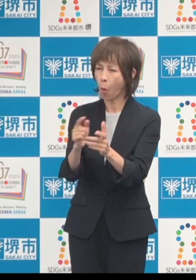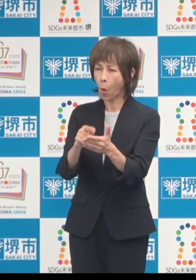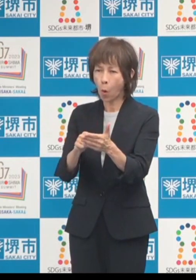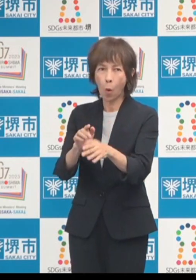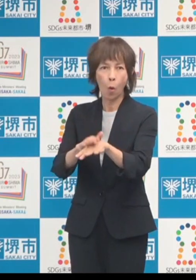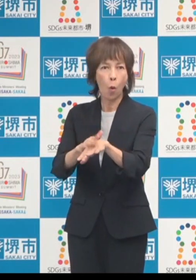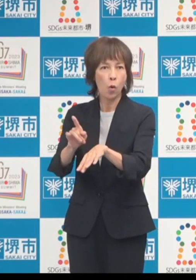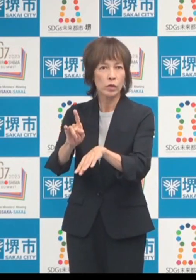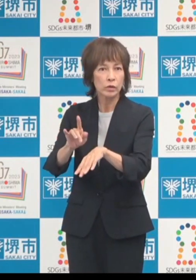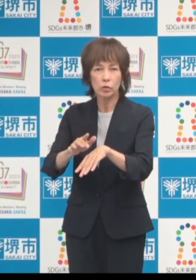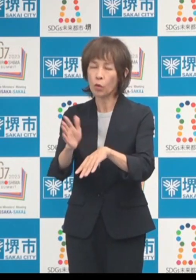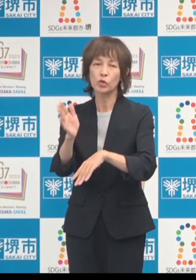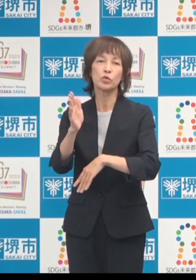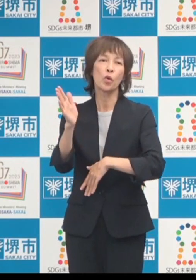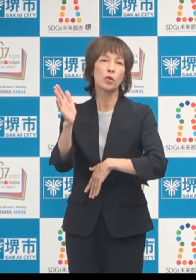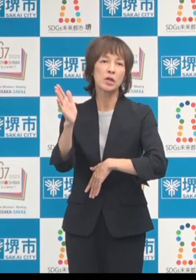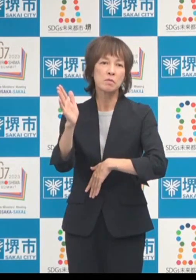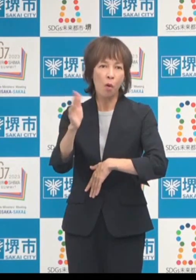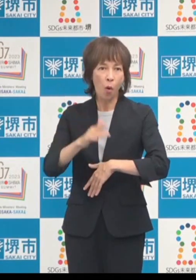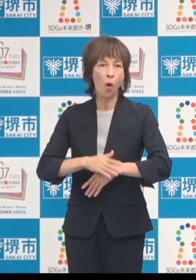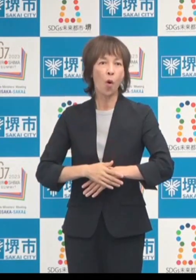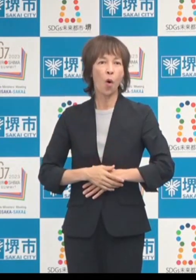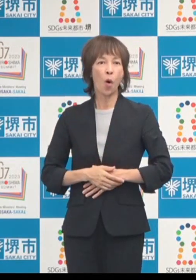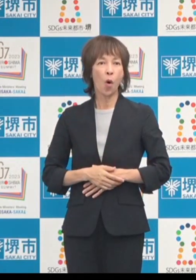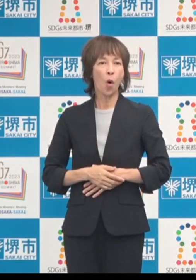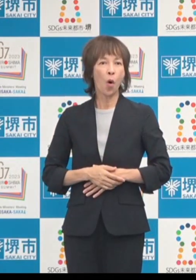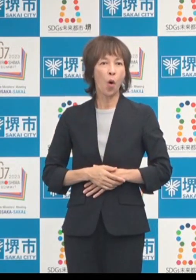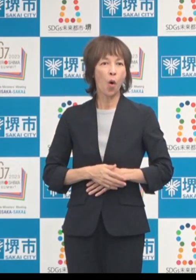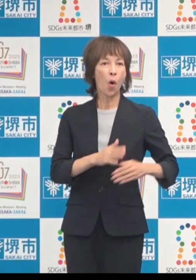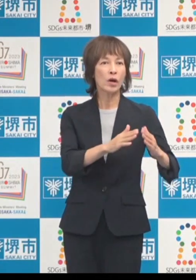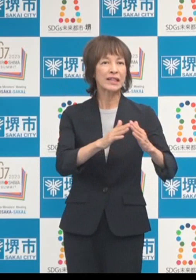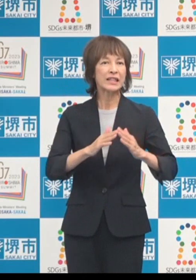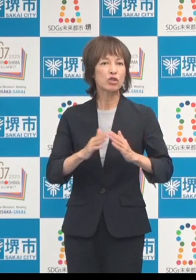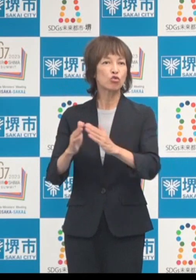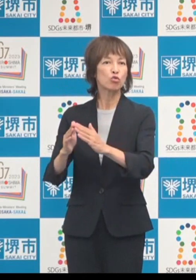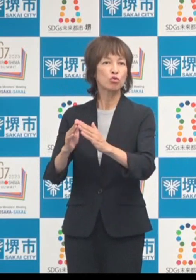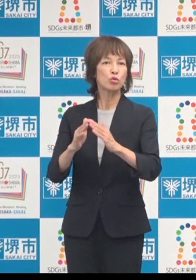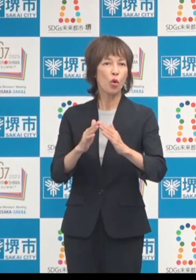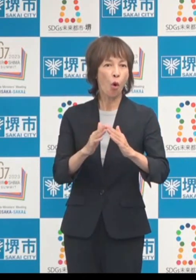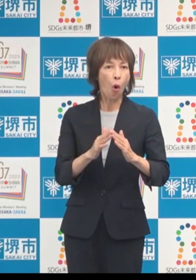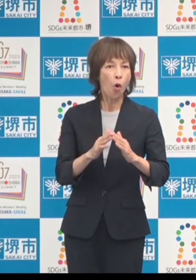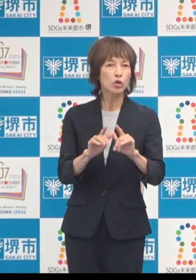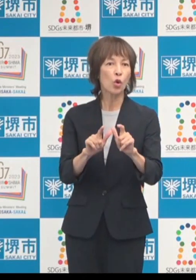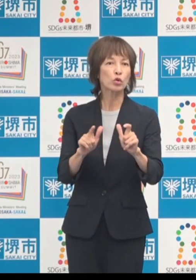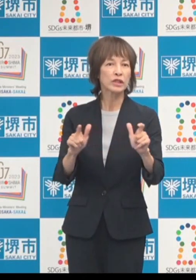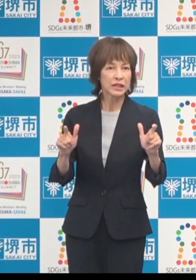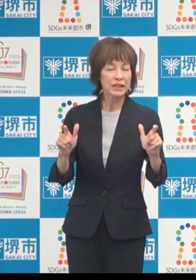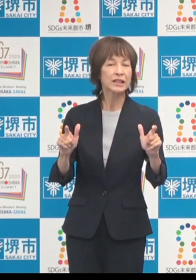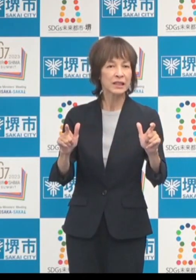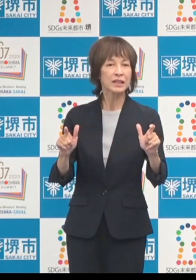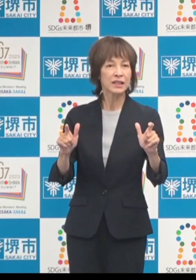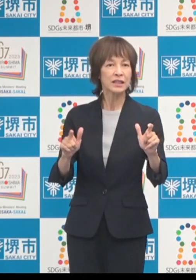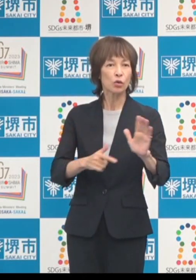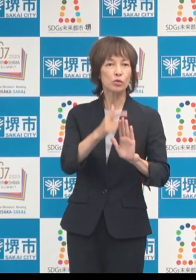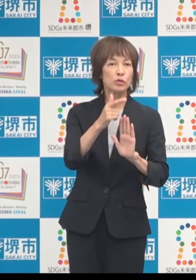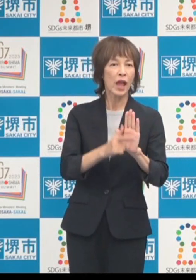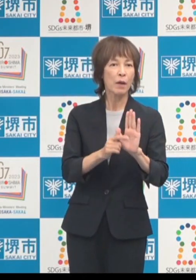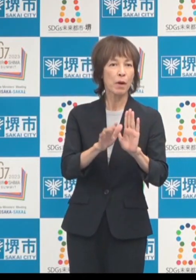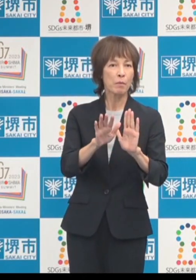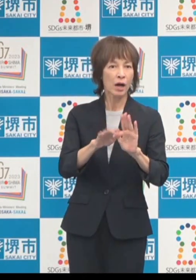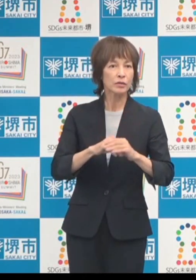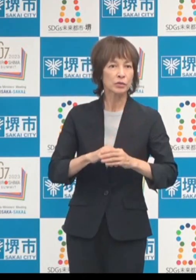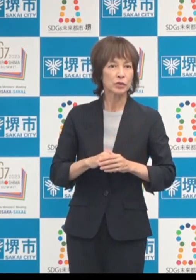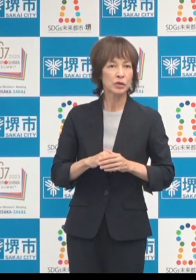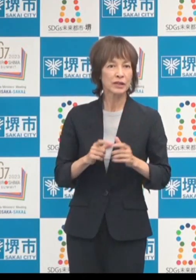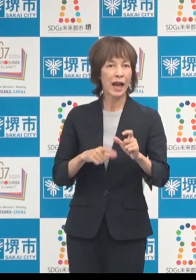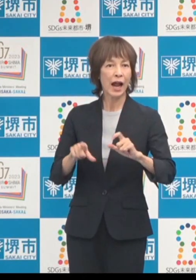の移住促進っていう意味合いもちょっと裏テーマとしてあって、でな